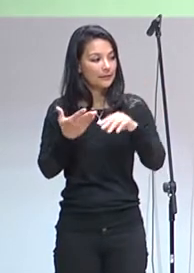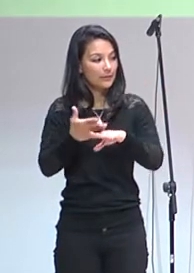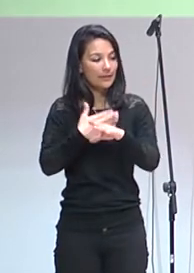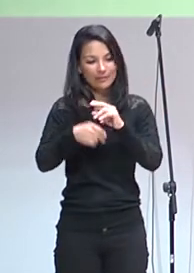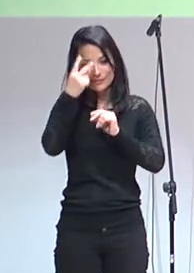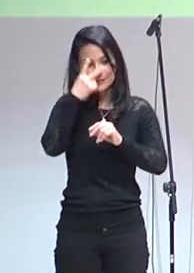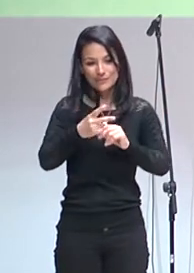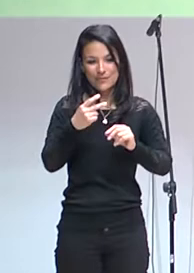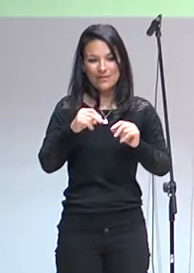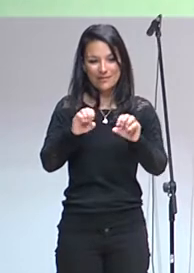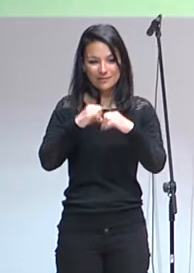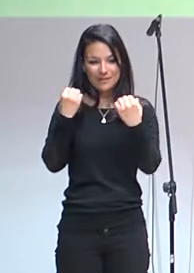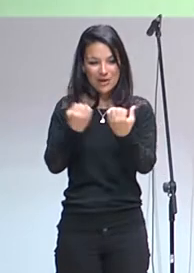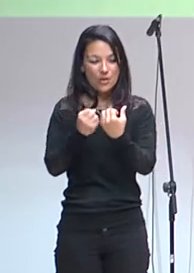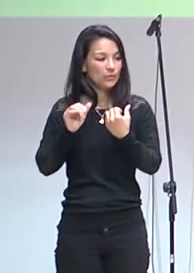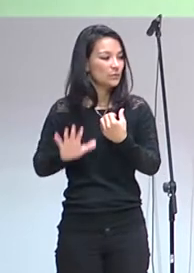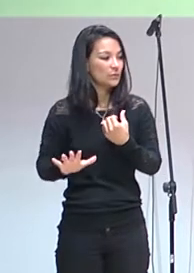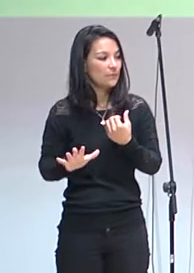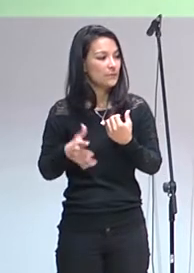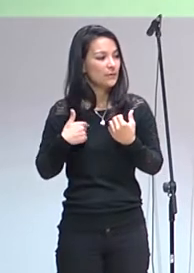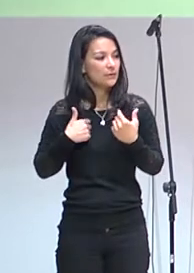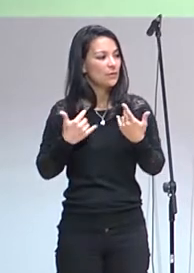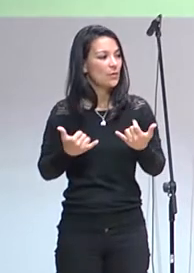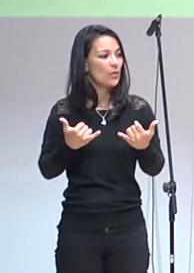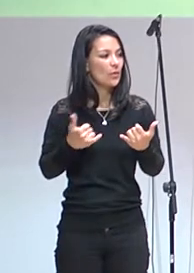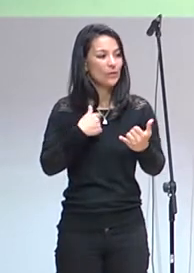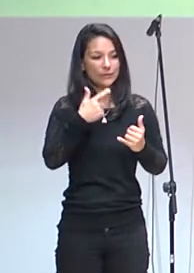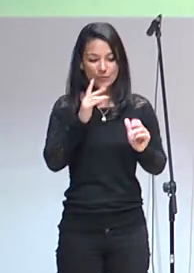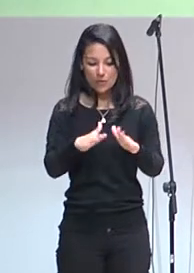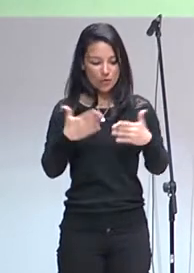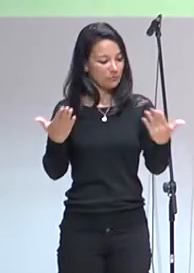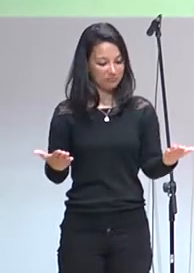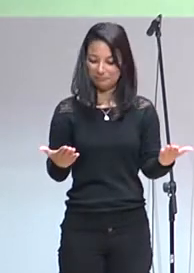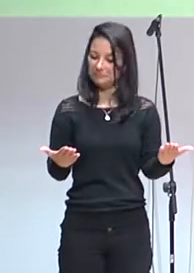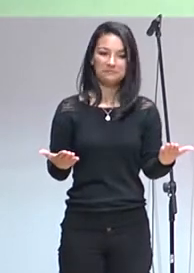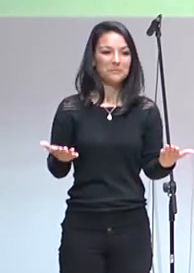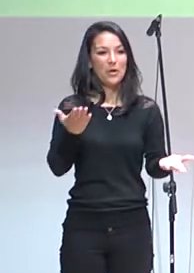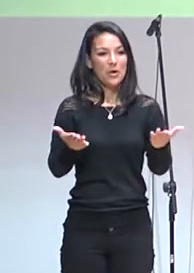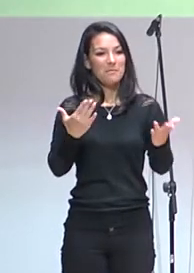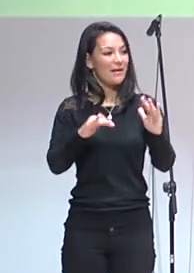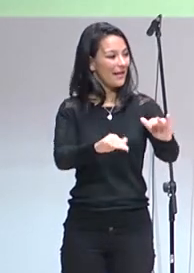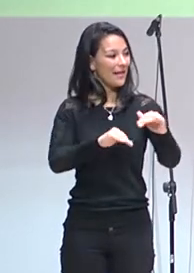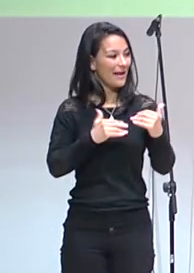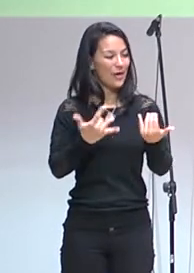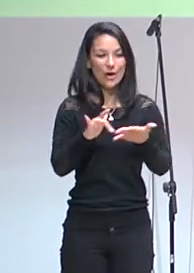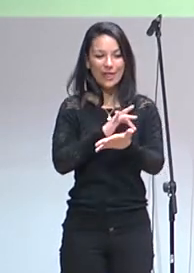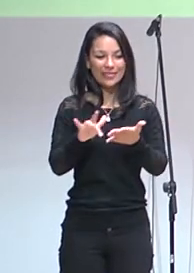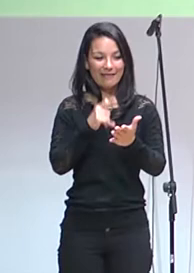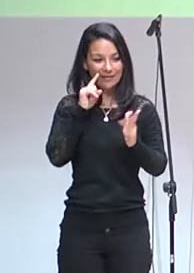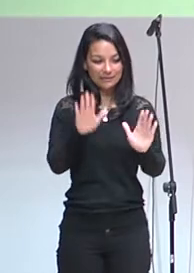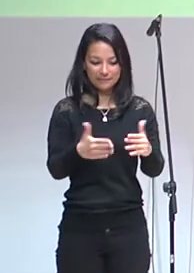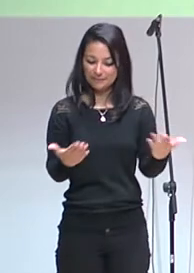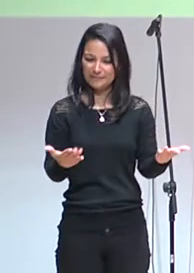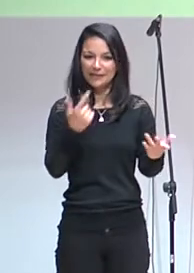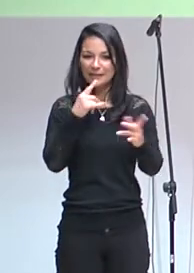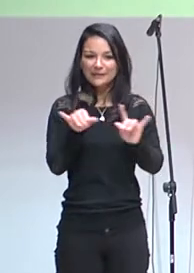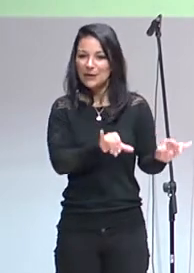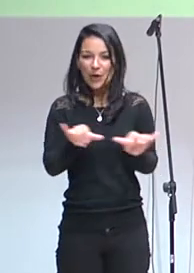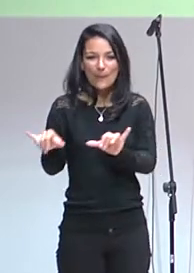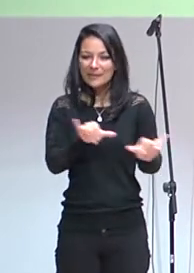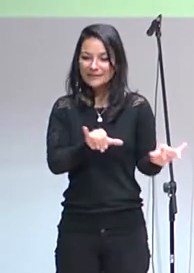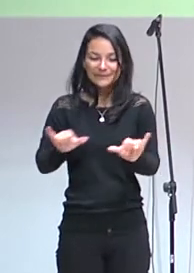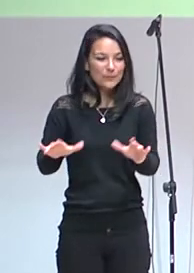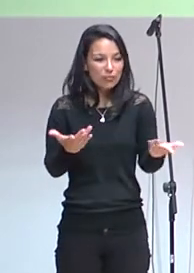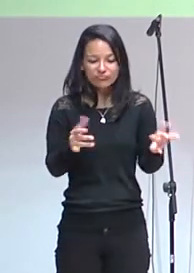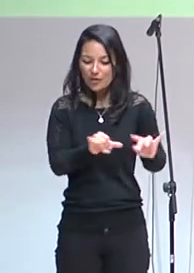aula. Y yo comparaba ahorita con la tablet que nos regalaron, ¿no? Y prácticamente es lo mismo, o sea, el